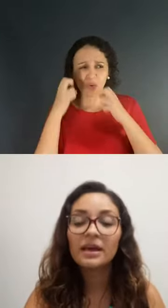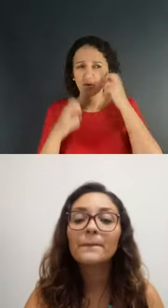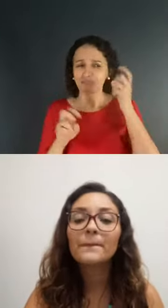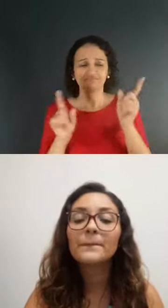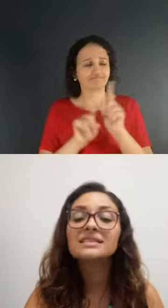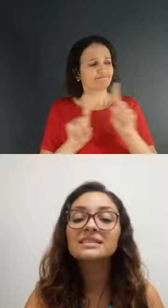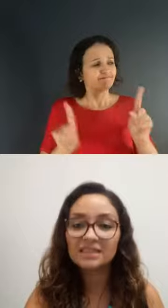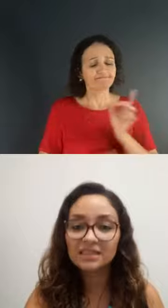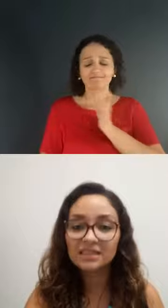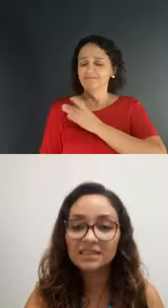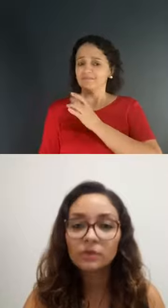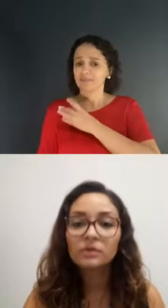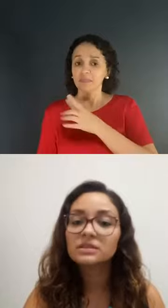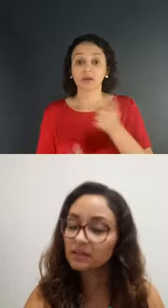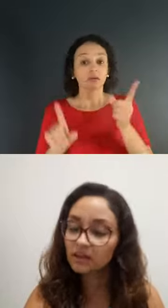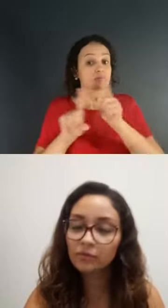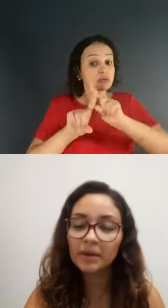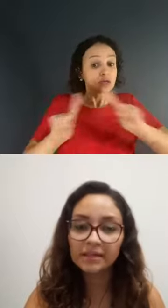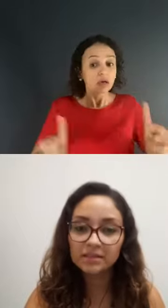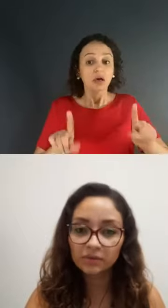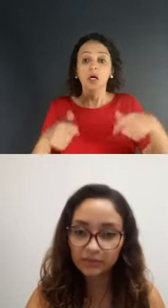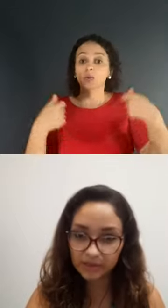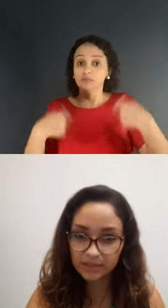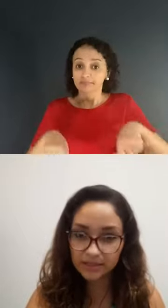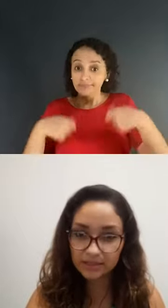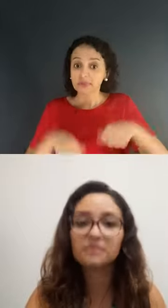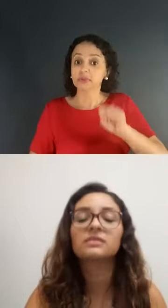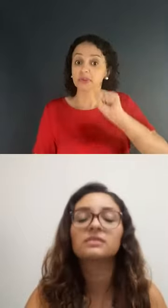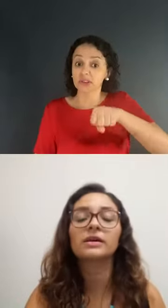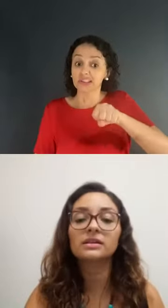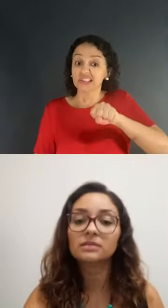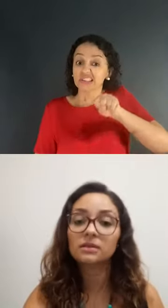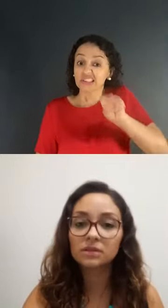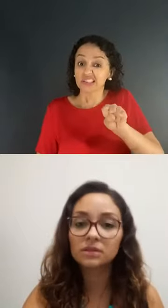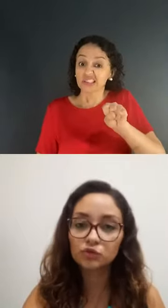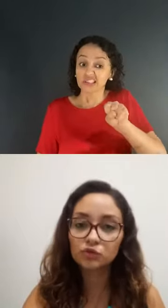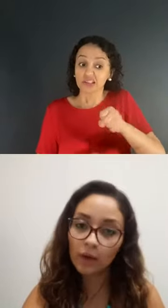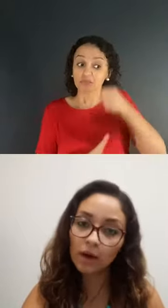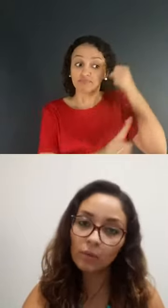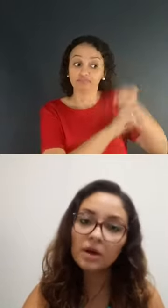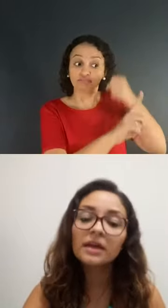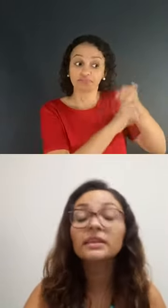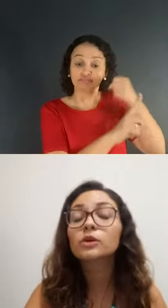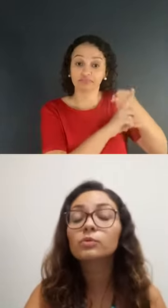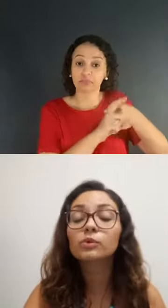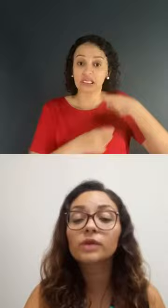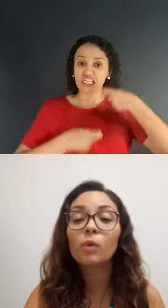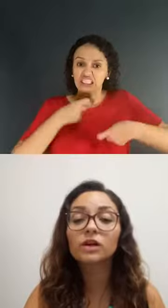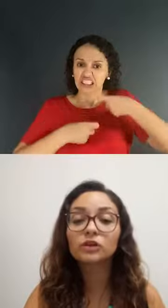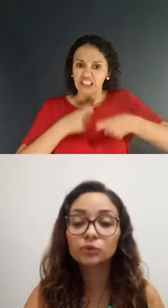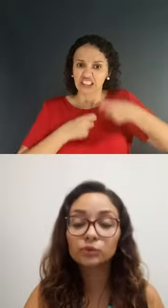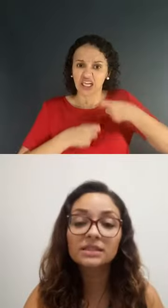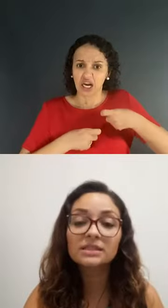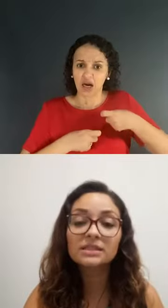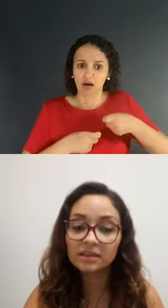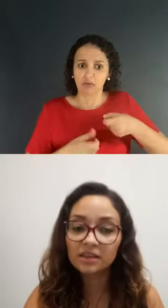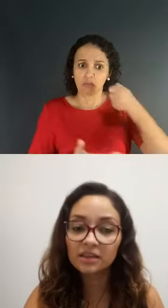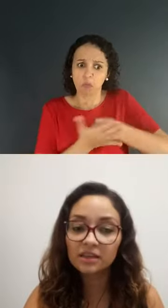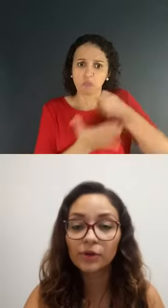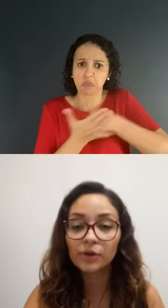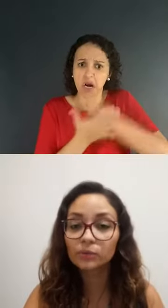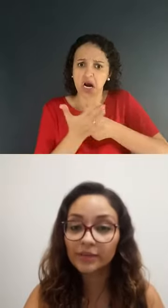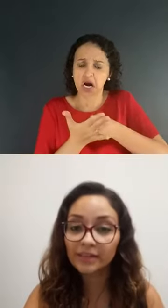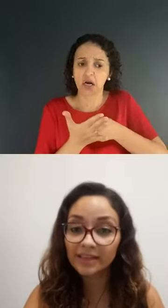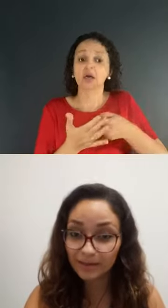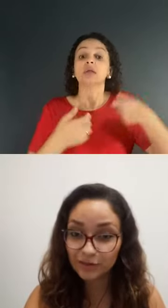é preciso. Se teve uma agressão física, se teve uma agressão sexual, tem que procurar uma ajuda sim, tem que